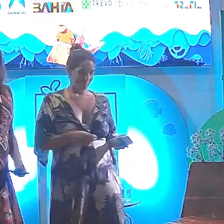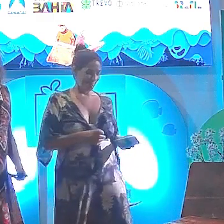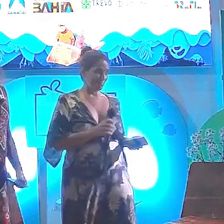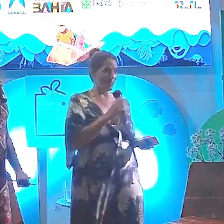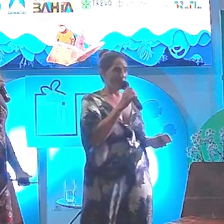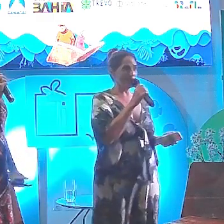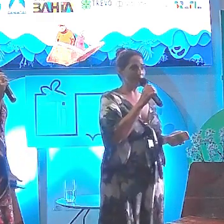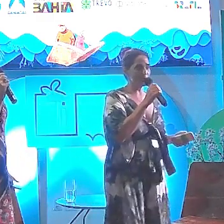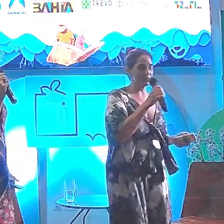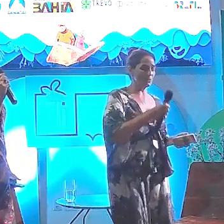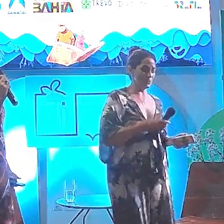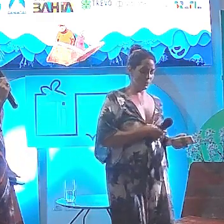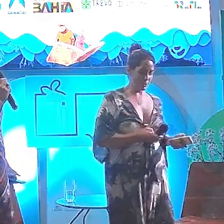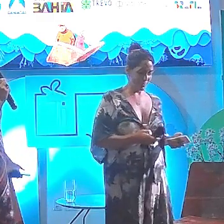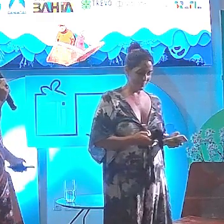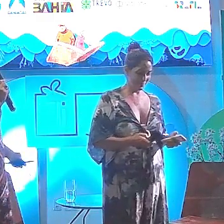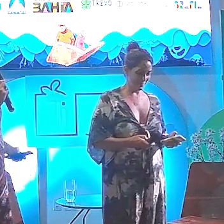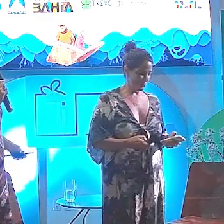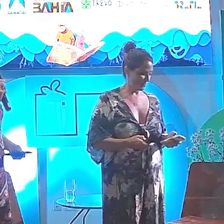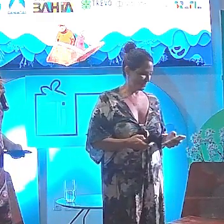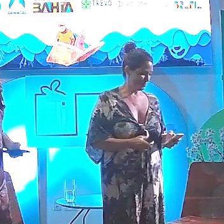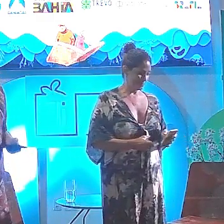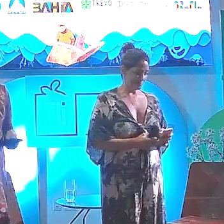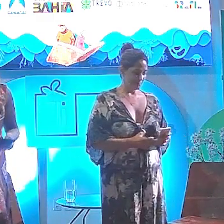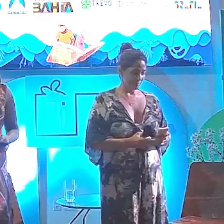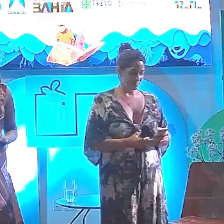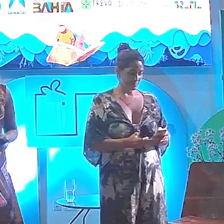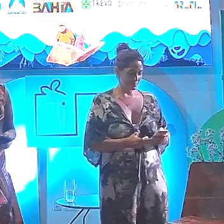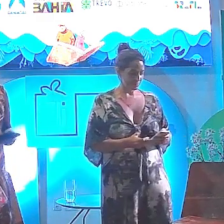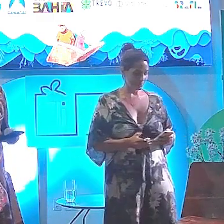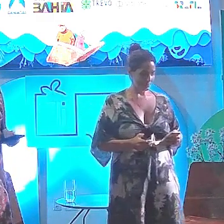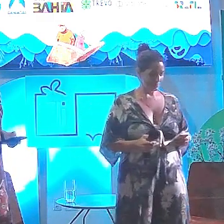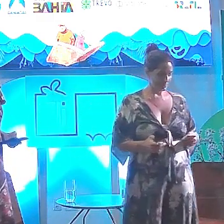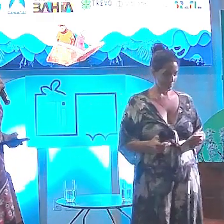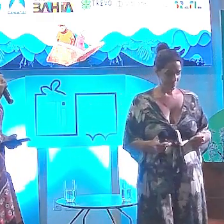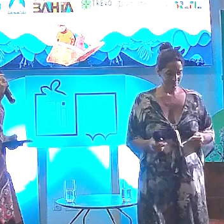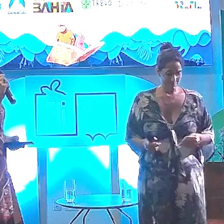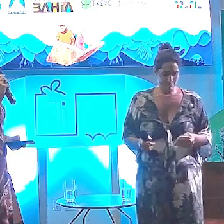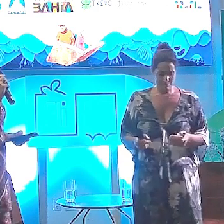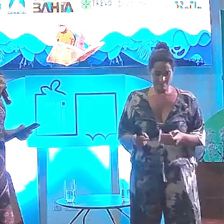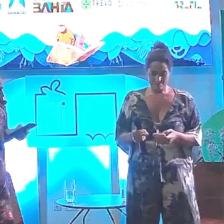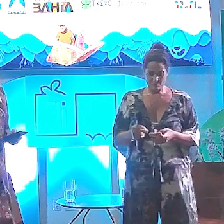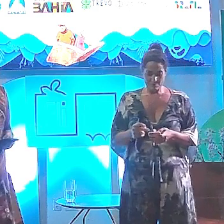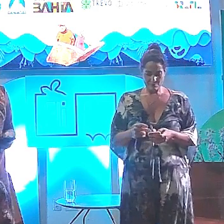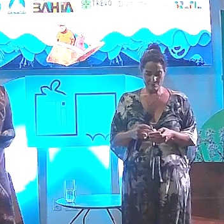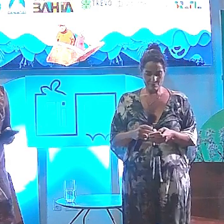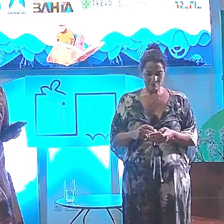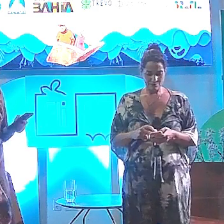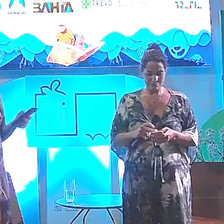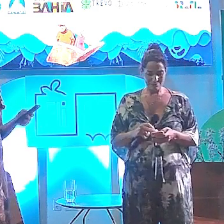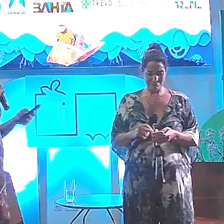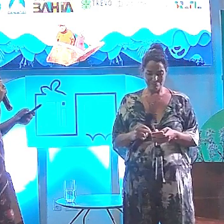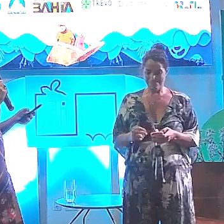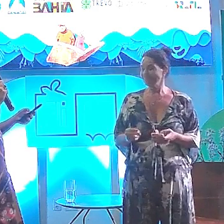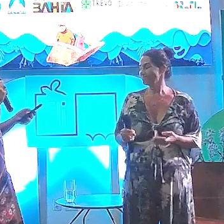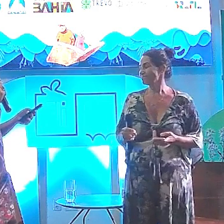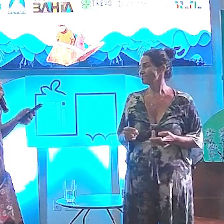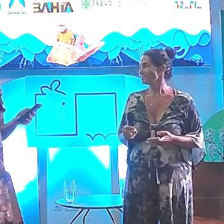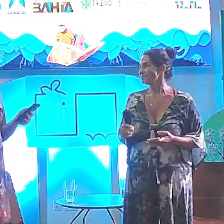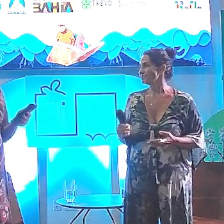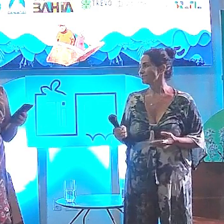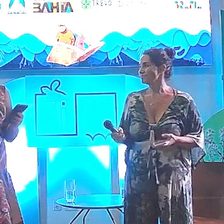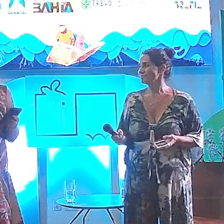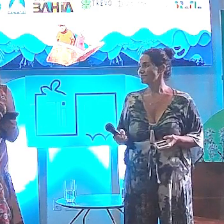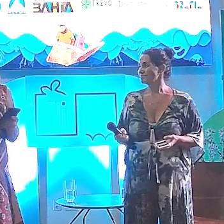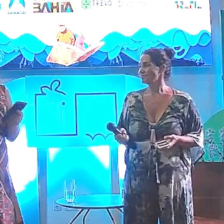Alô, boa noite a todos e todas. Primeiramente, vou me audiodescrever, para